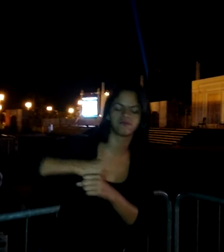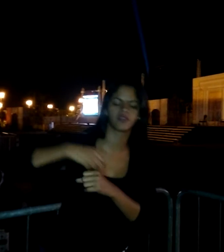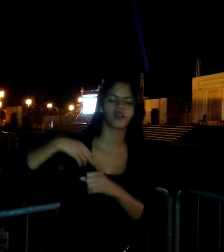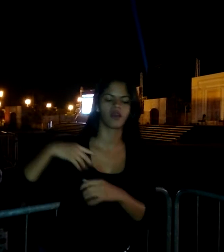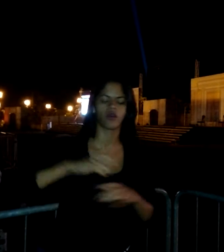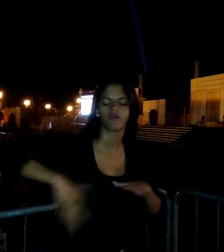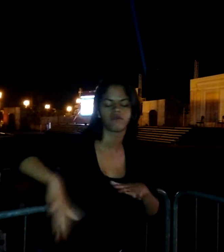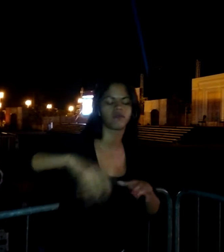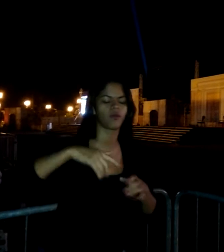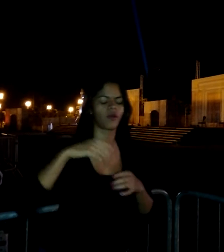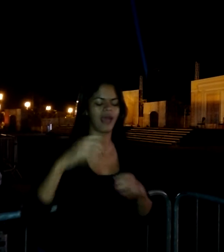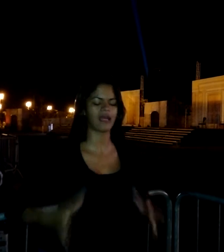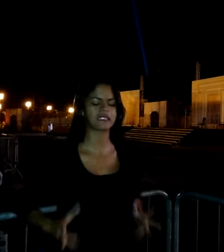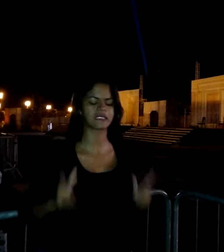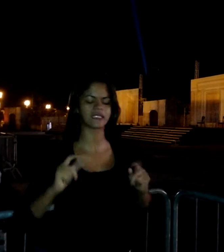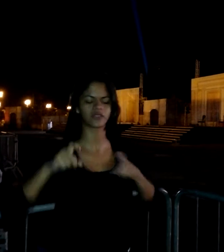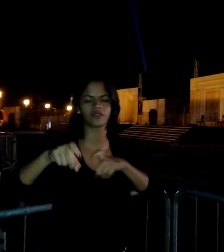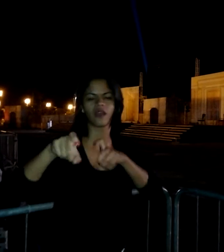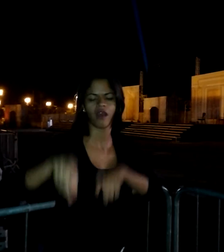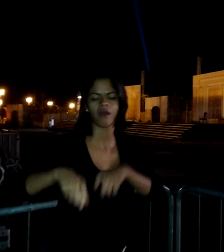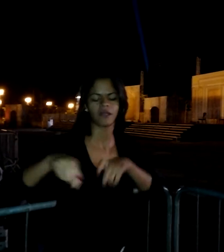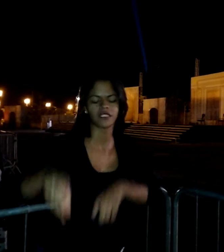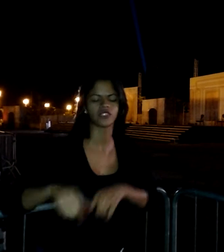como o café e fizeram a cidade crescer.